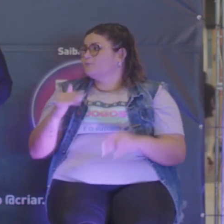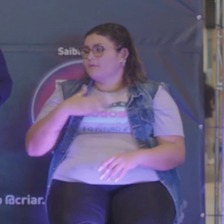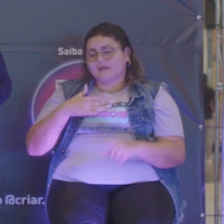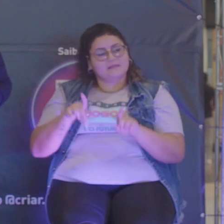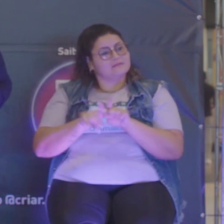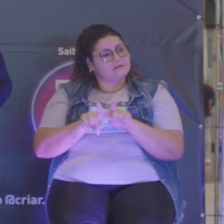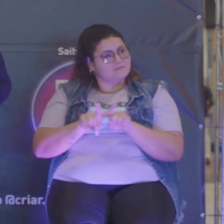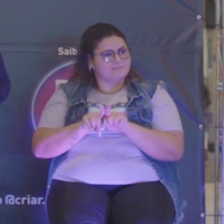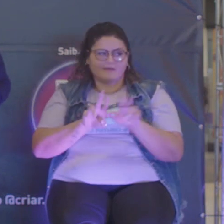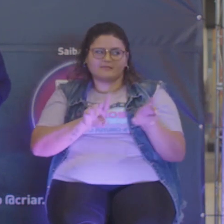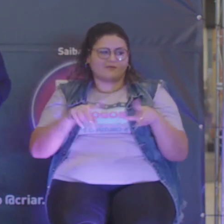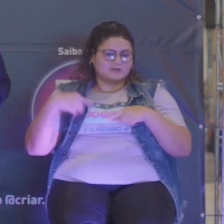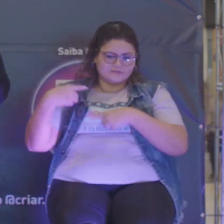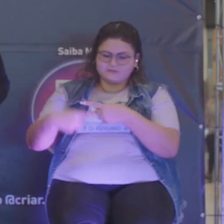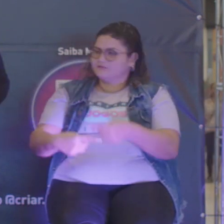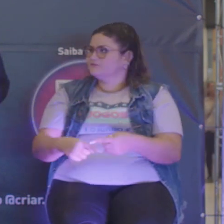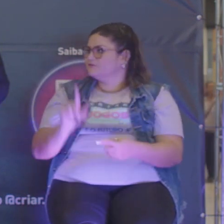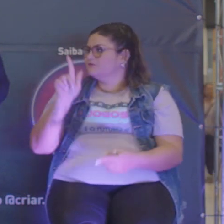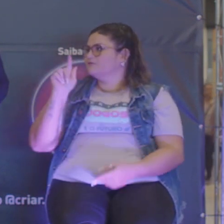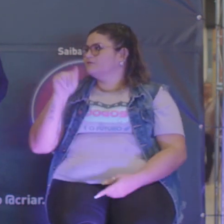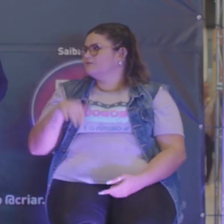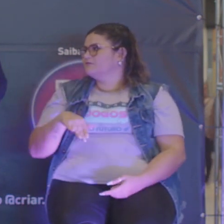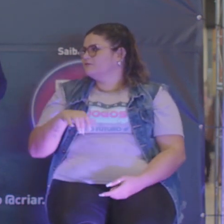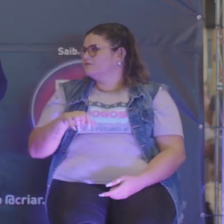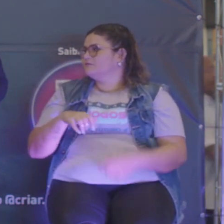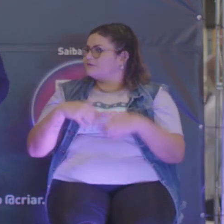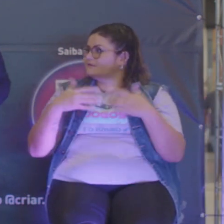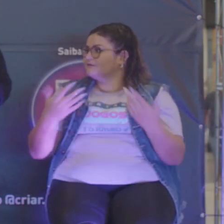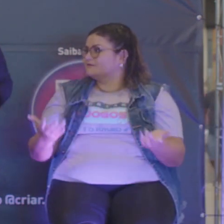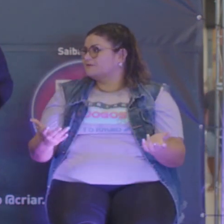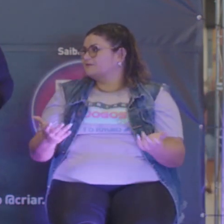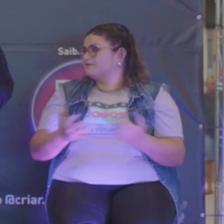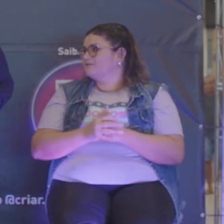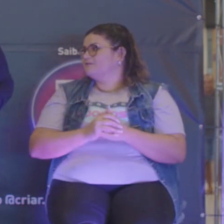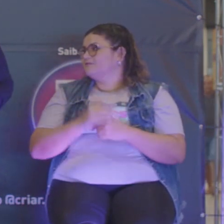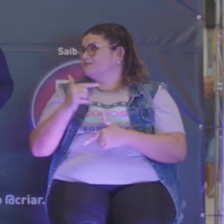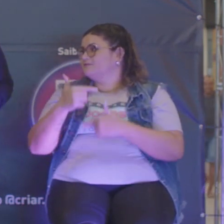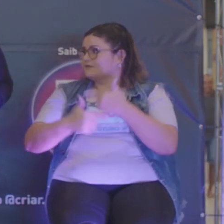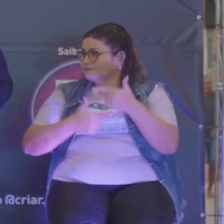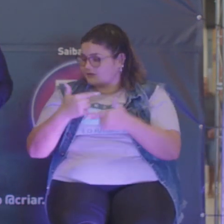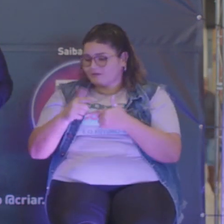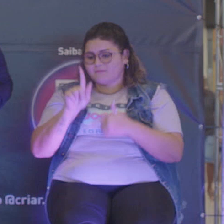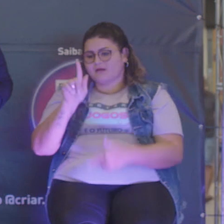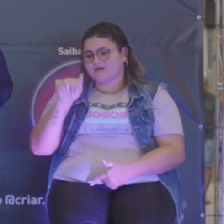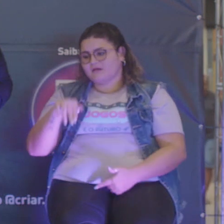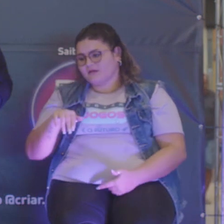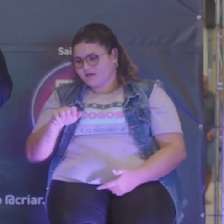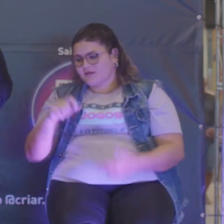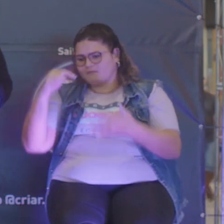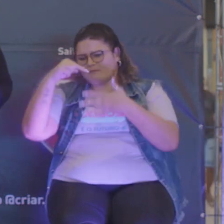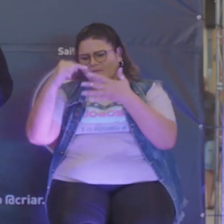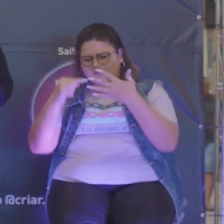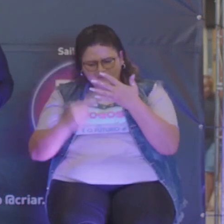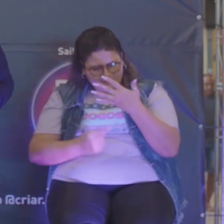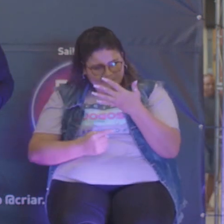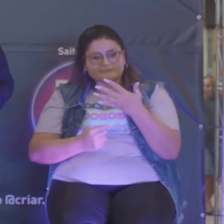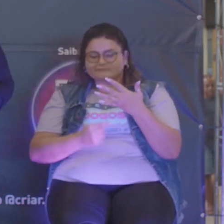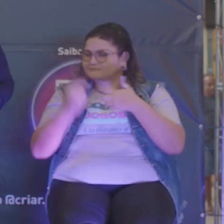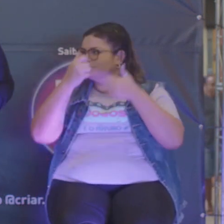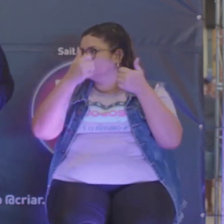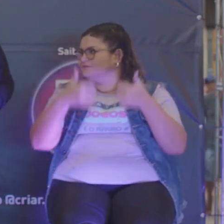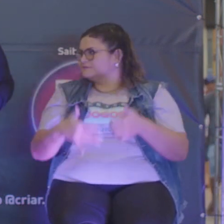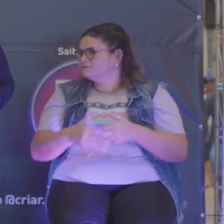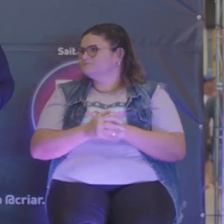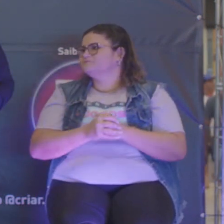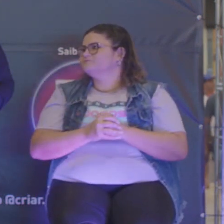geração gamer. E quando eu falei, pai, então, eu estou trabalhando com games, eu tive que explicar através do futebol, inclusive. Eu tenho que contar